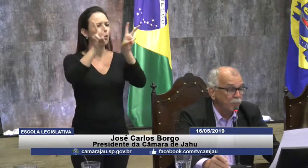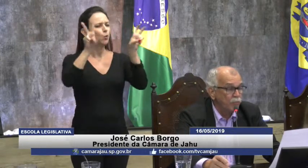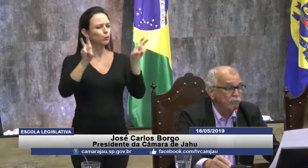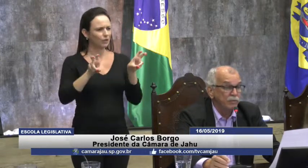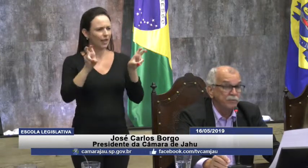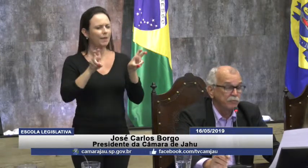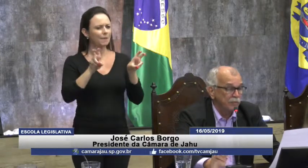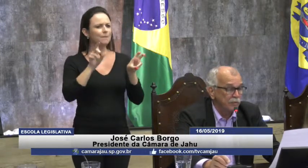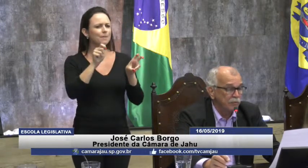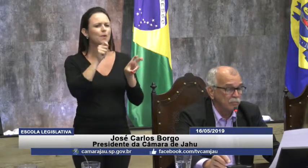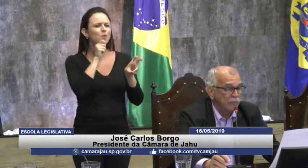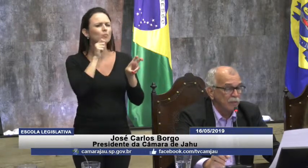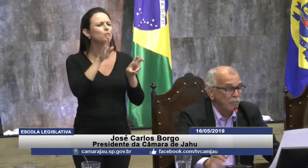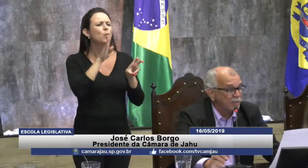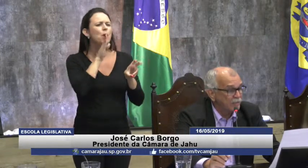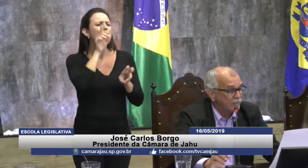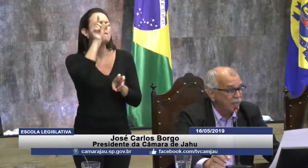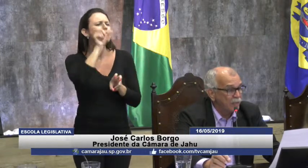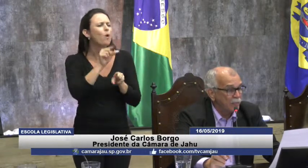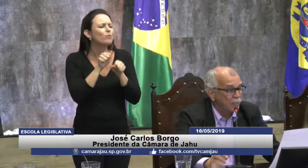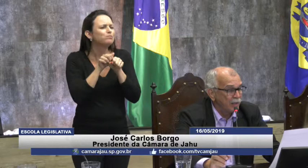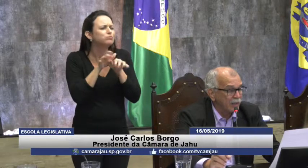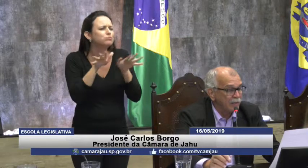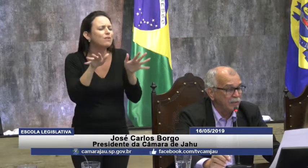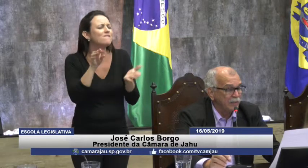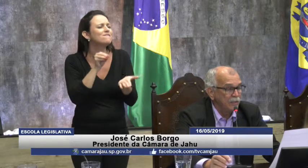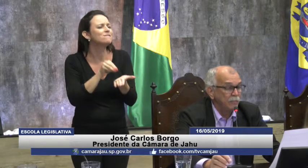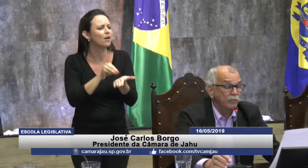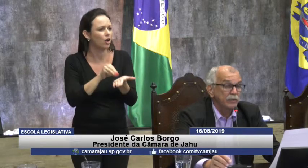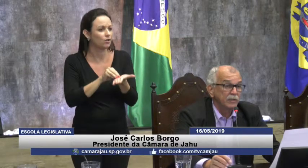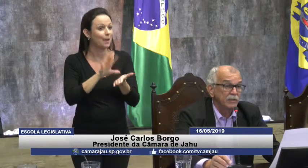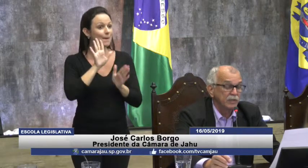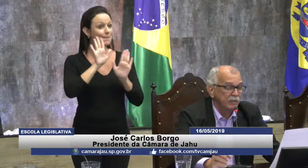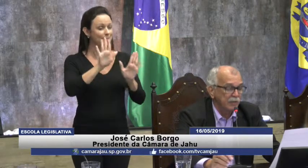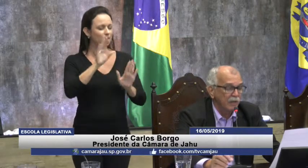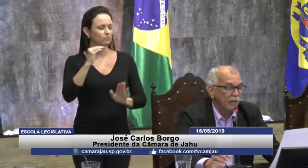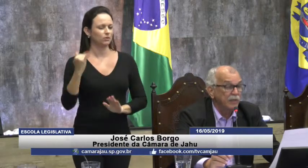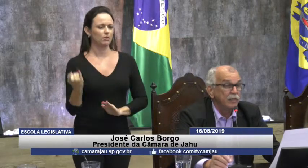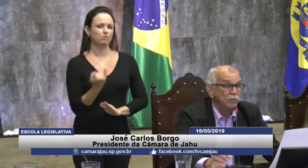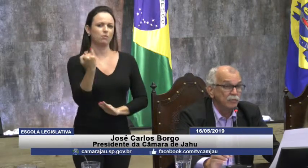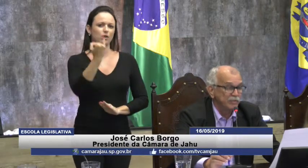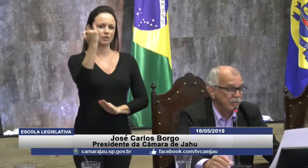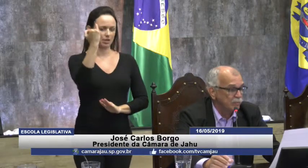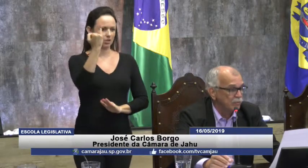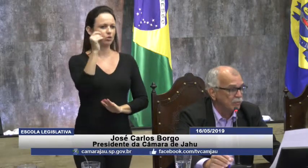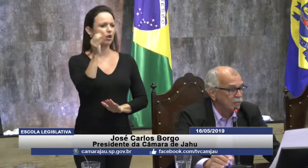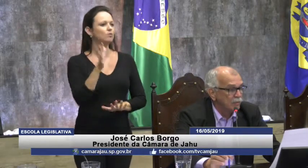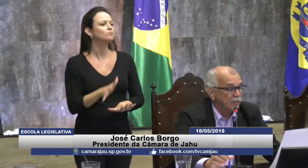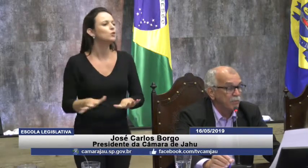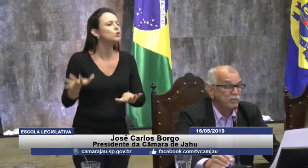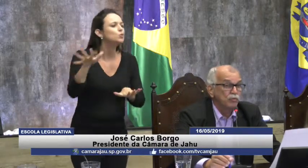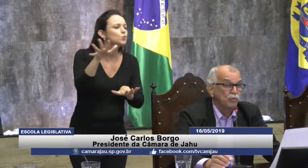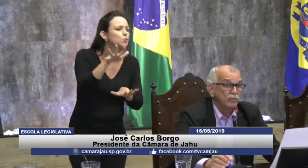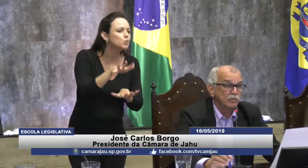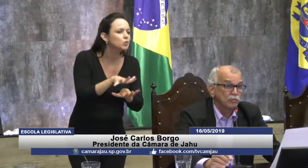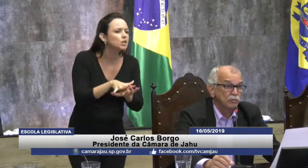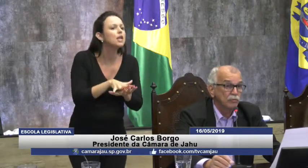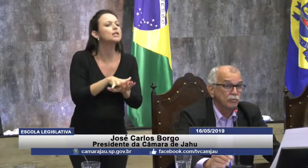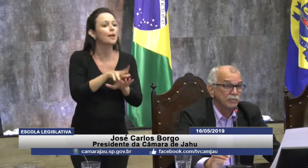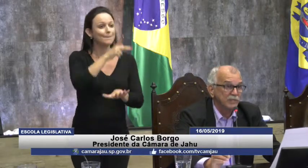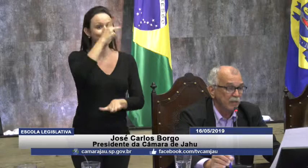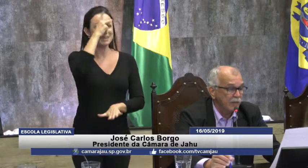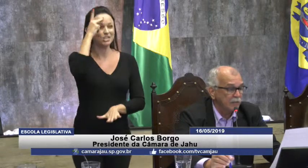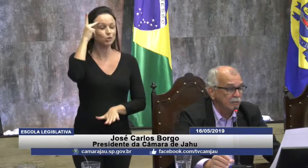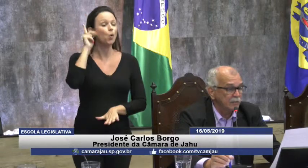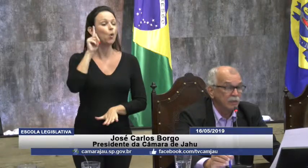é pouco difundido, mas tem uma grande importância, que é a inclusão da pessoa